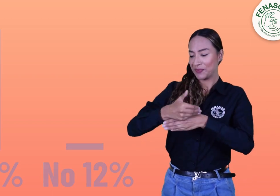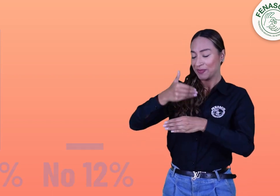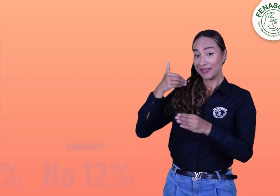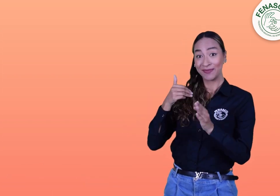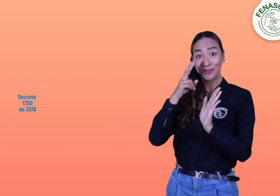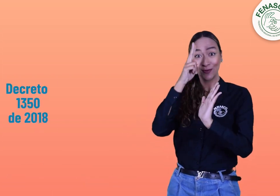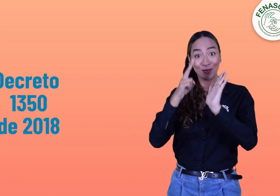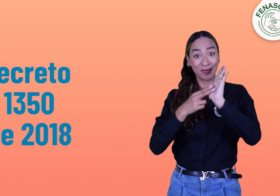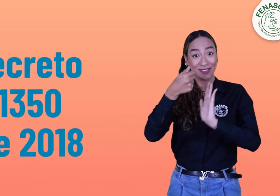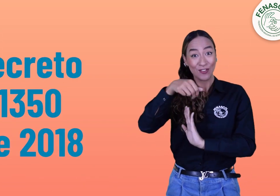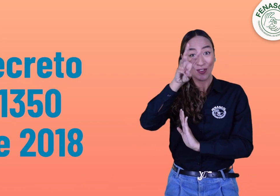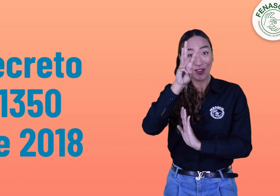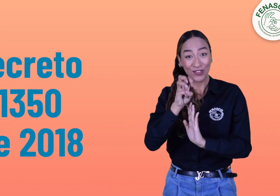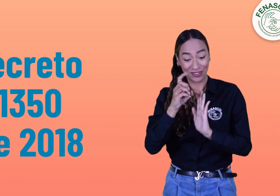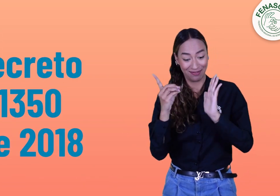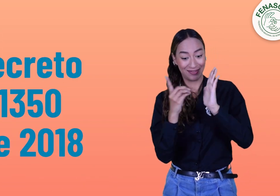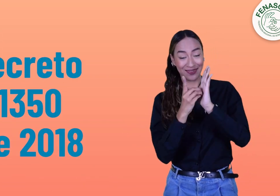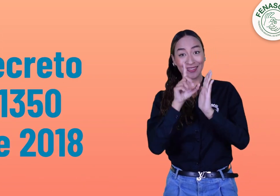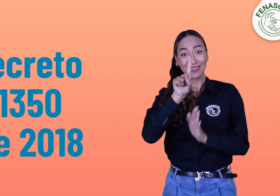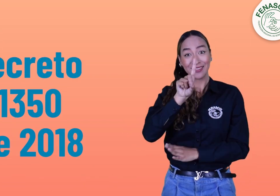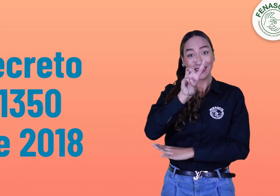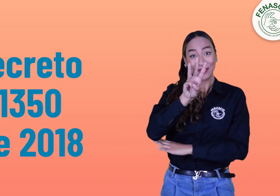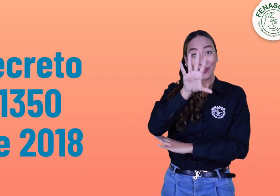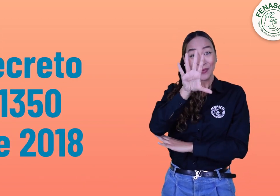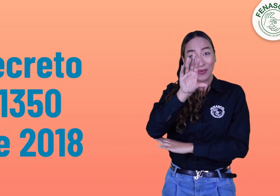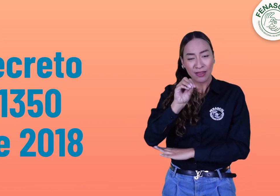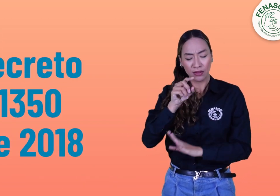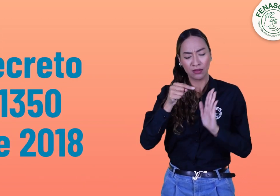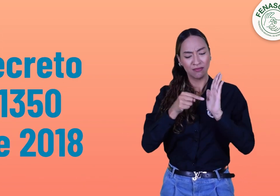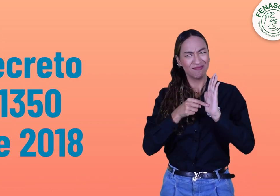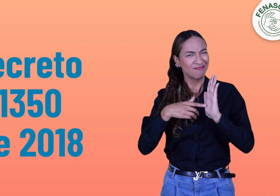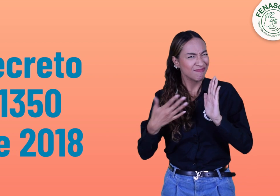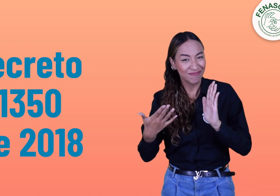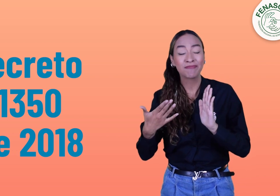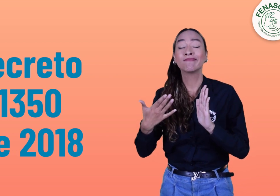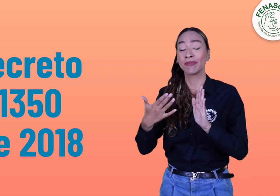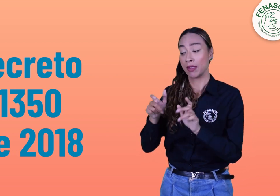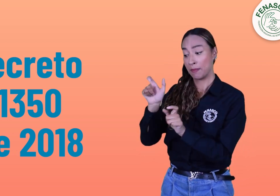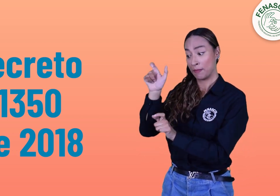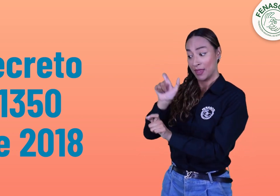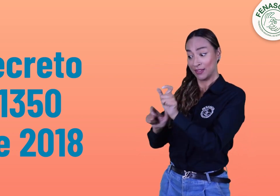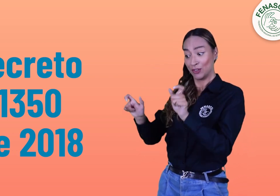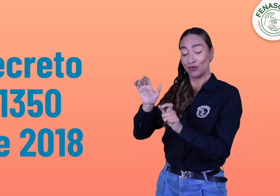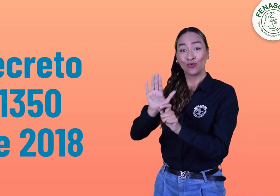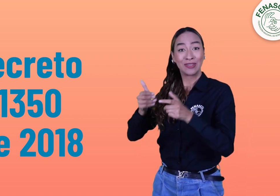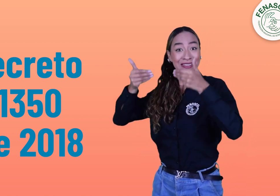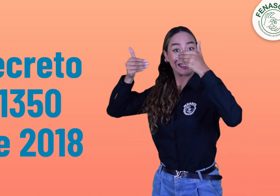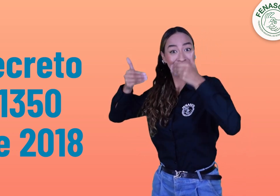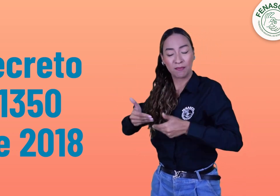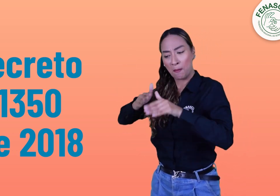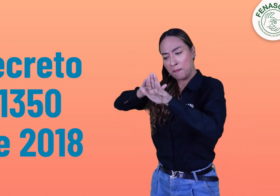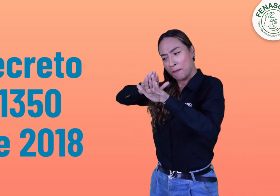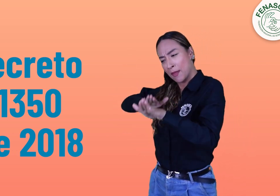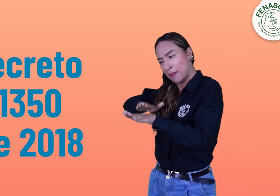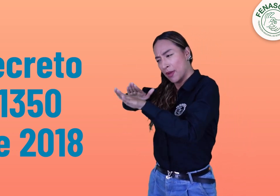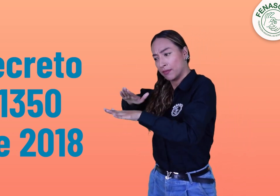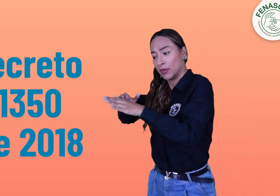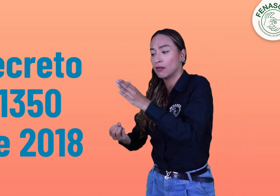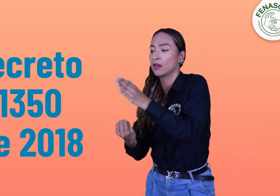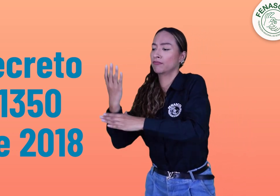Esto se relaciona con el Decreto 1350 del año 2018, que nos habla de las medidas para la creación